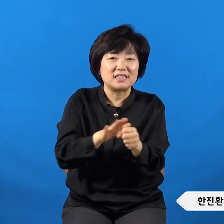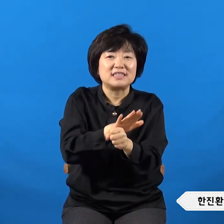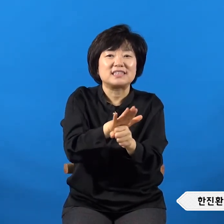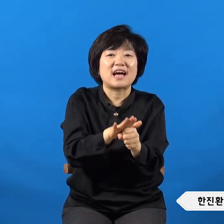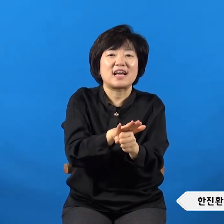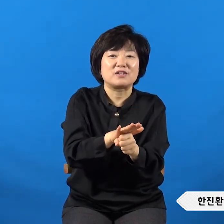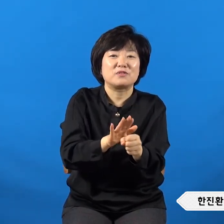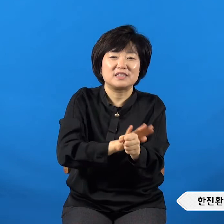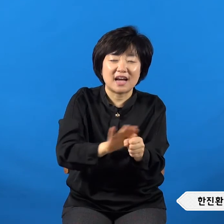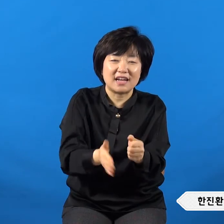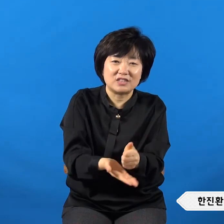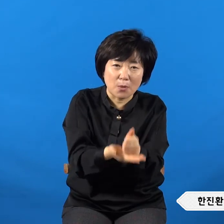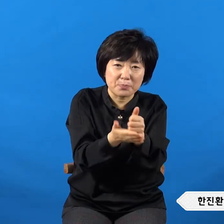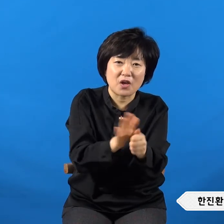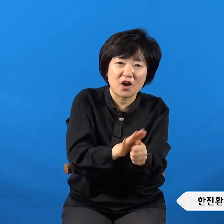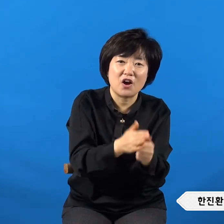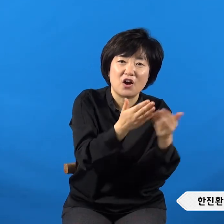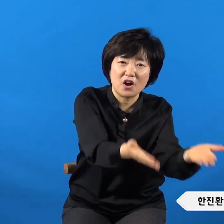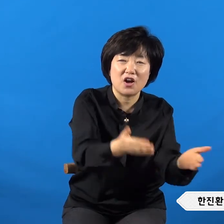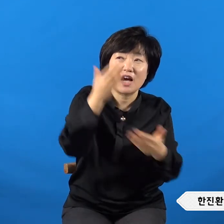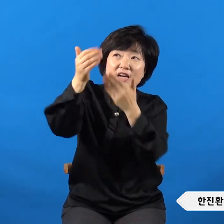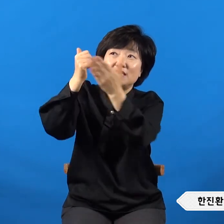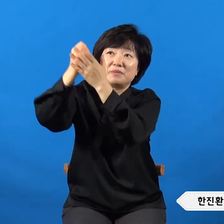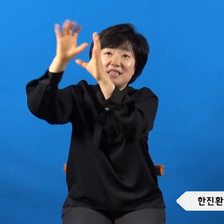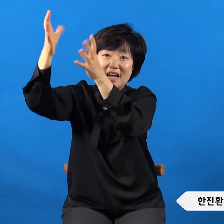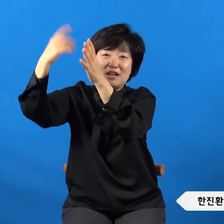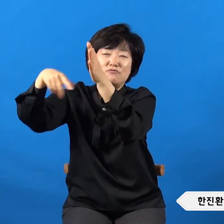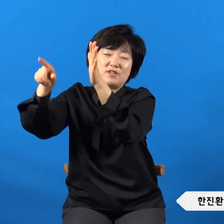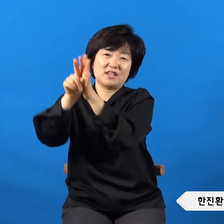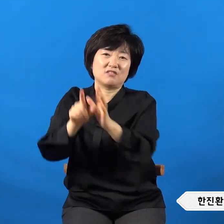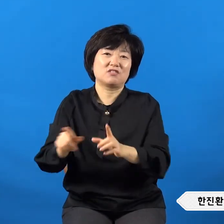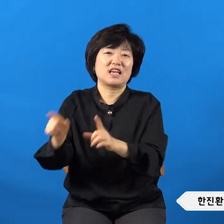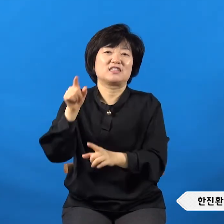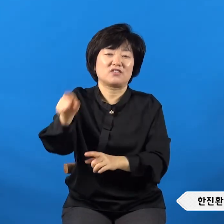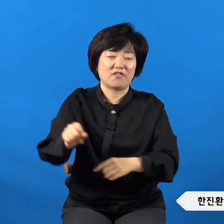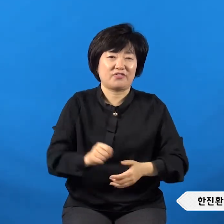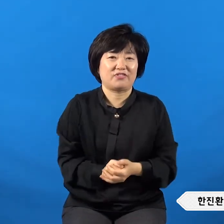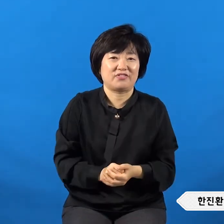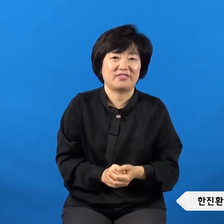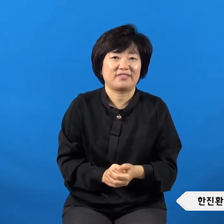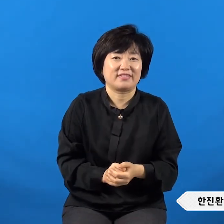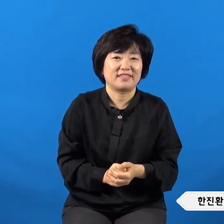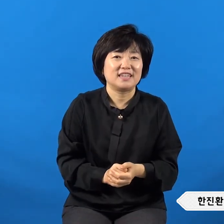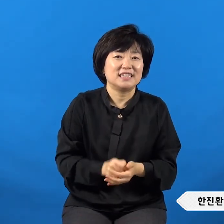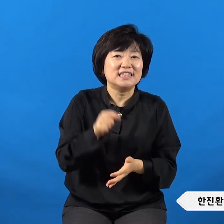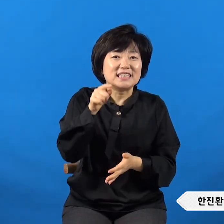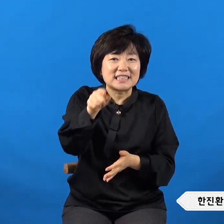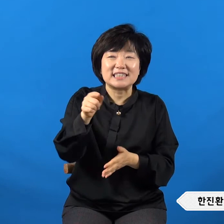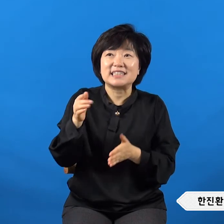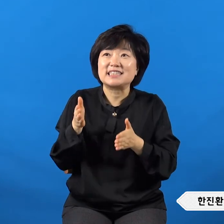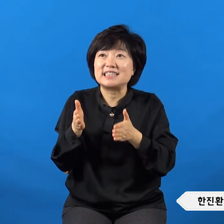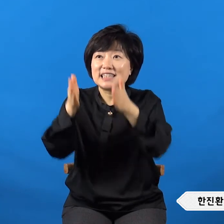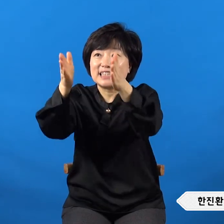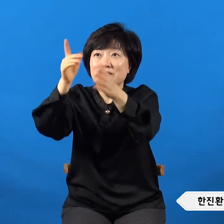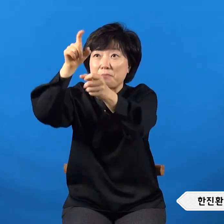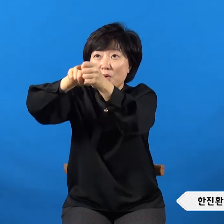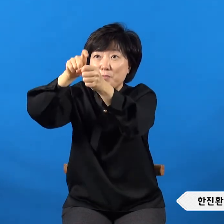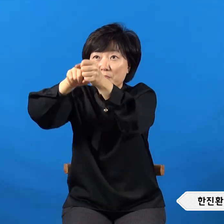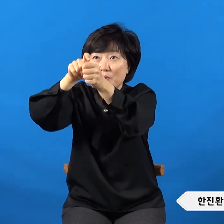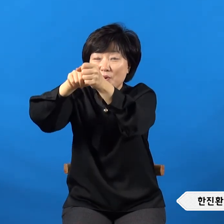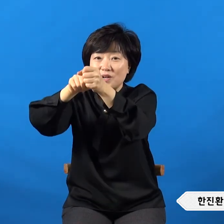섬기고 하나님 나라와 그 의를 위해서 사는 거죠. 우리가 그 길을 향해서 달려가야